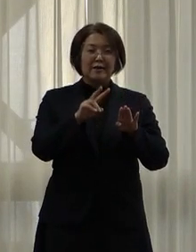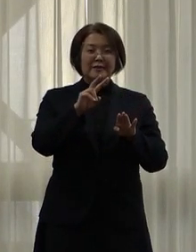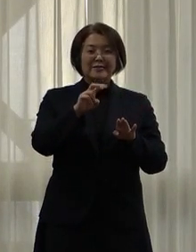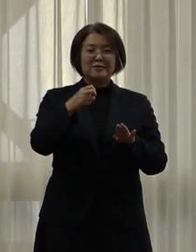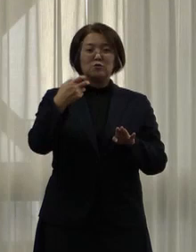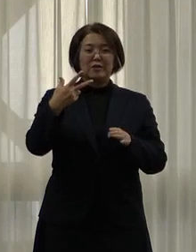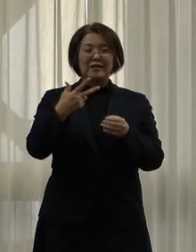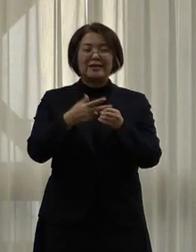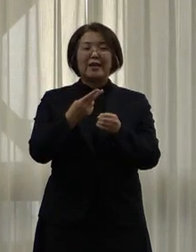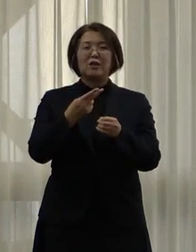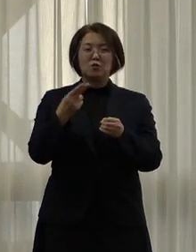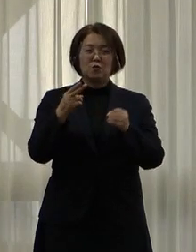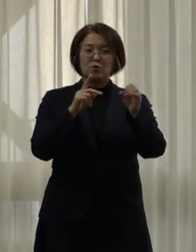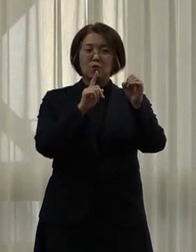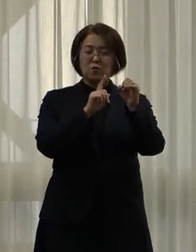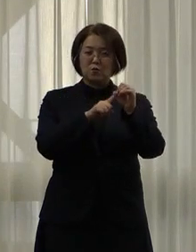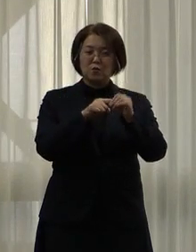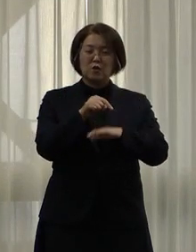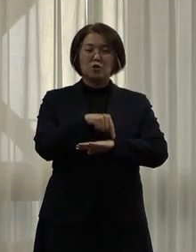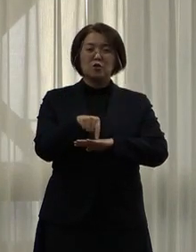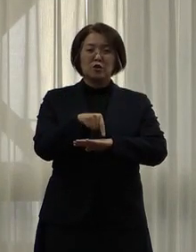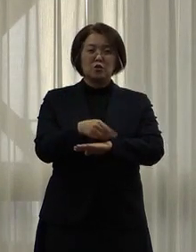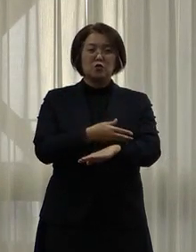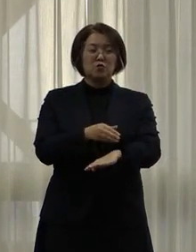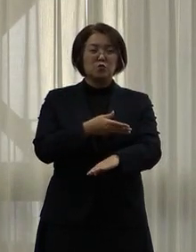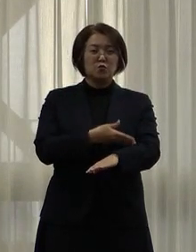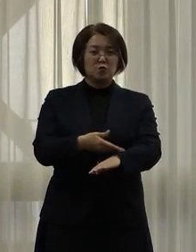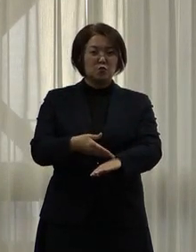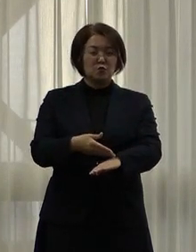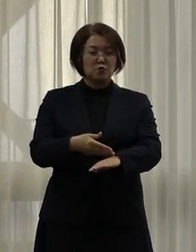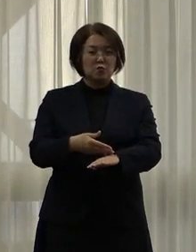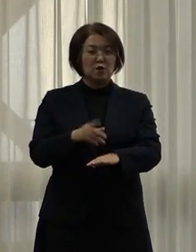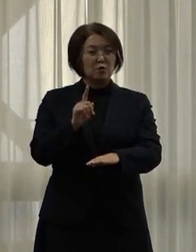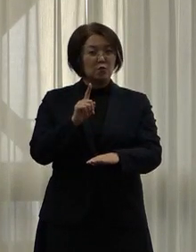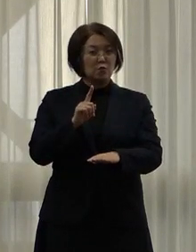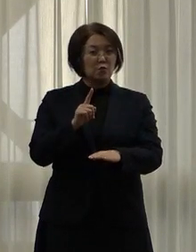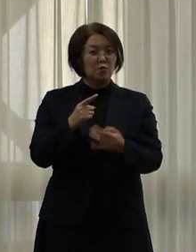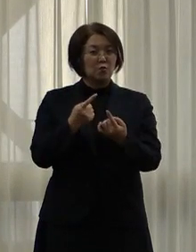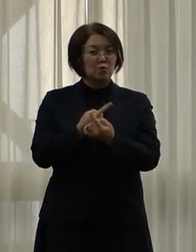けたスケジュールの影響等については